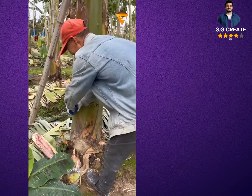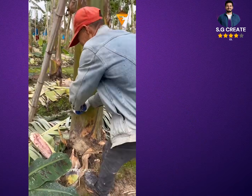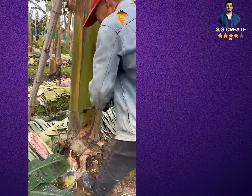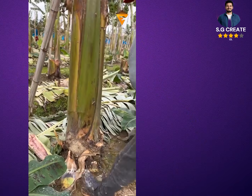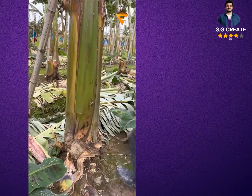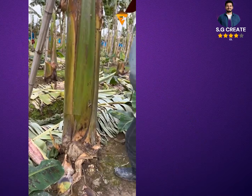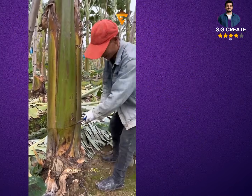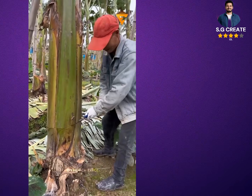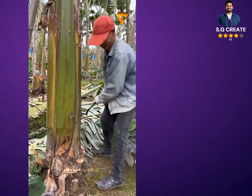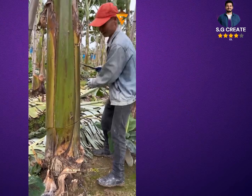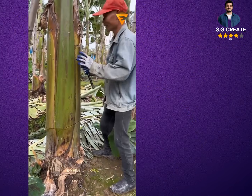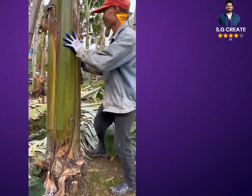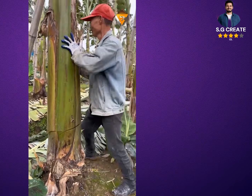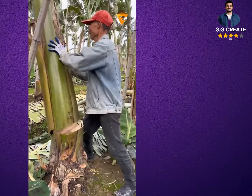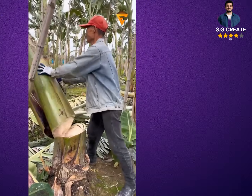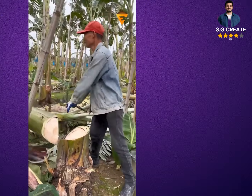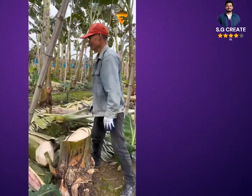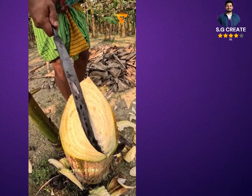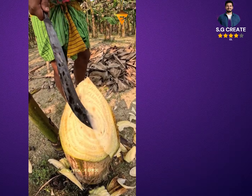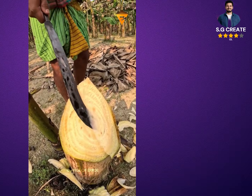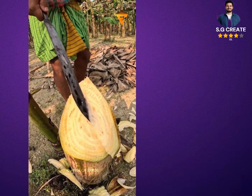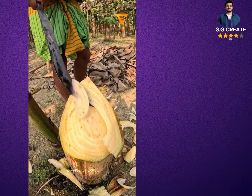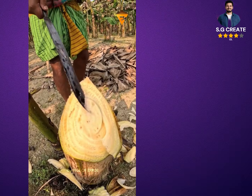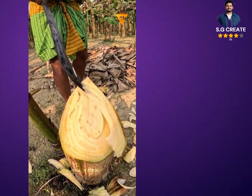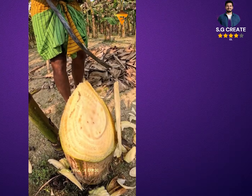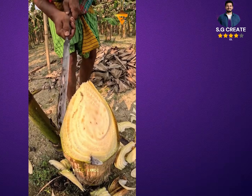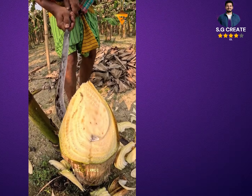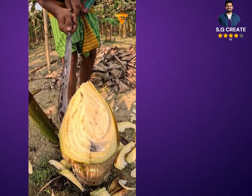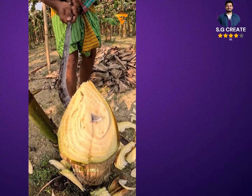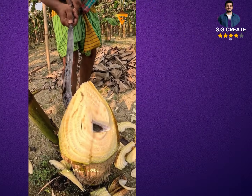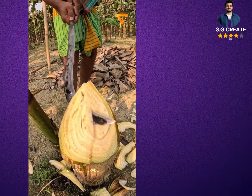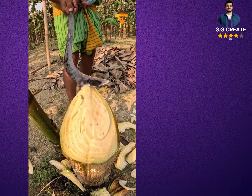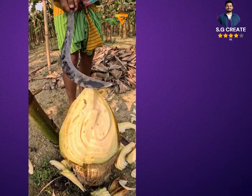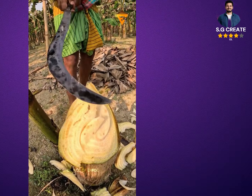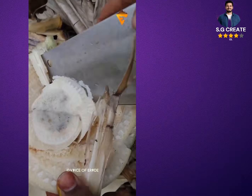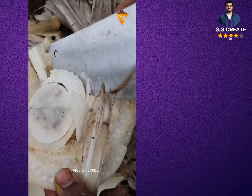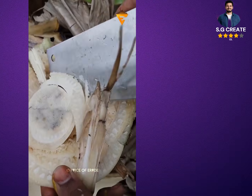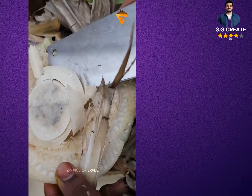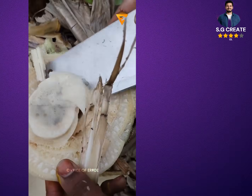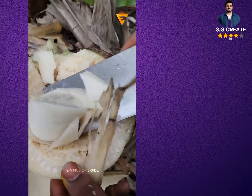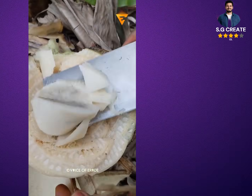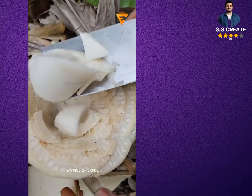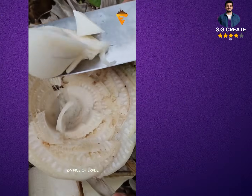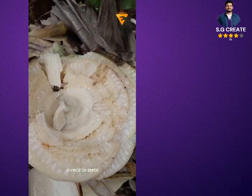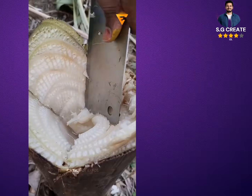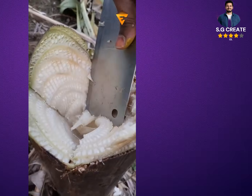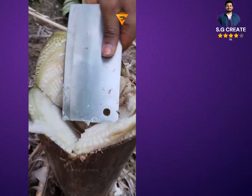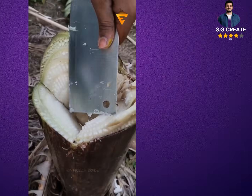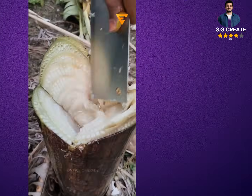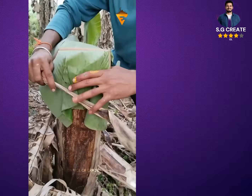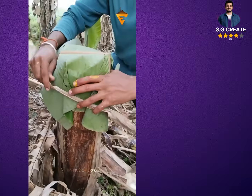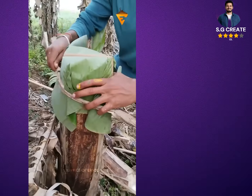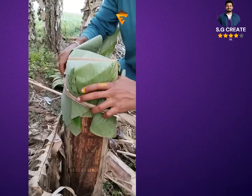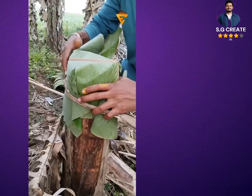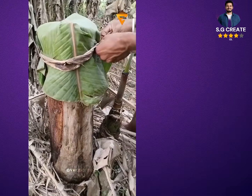எடுத்து சுத்தி ஒரு 3 இன்ச் கட்ட குழியாட்ட பறிச்சுட்டீங்கன்னா அதுல வந்து தண்ணி இருக்கு பாரு வாழ நீர் தண்ணின்னு சொல்லலாம். இந்த சிறுநீர் கற்கள் கர்ப்பப்பை